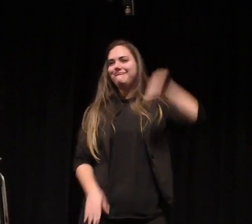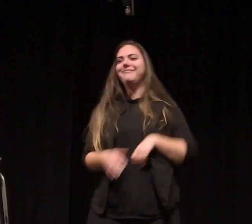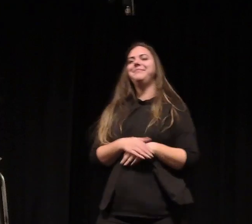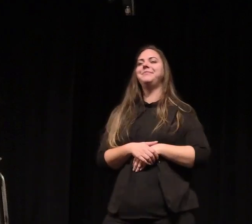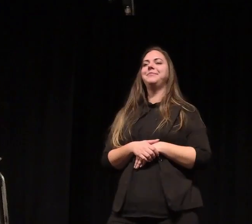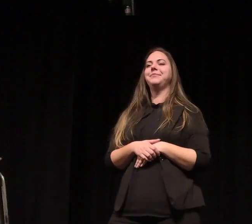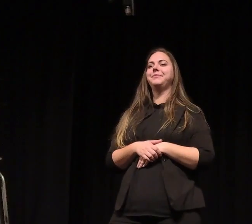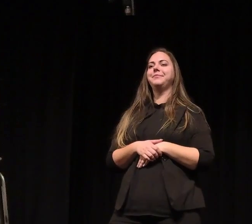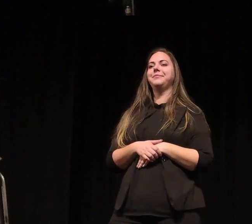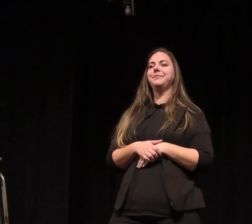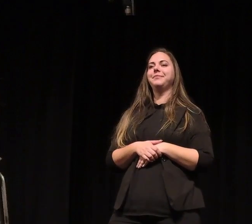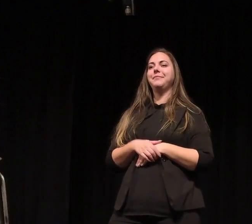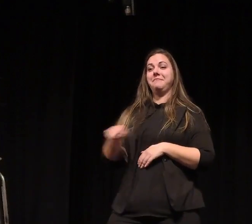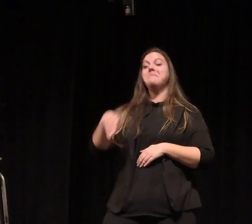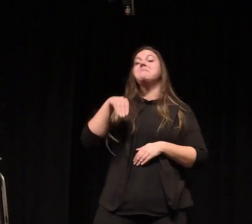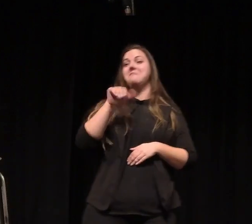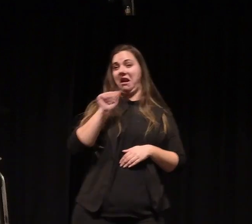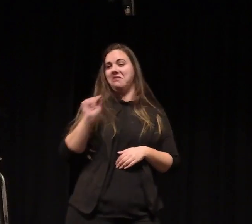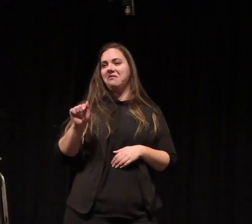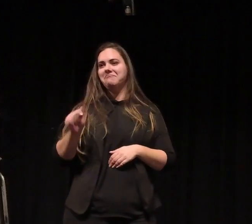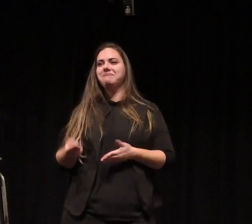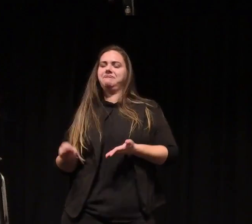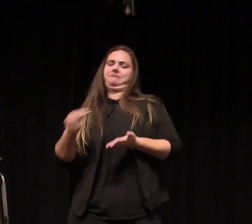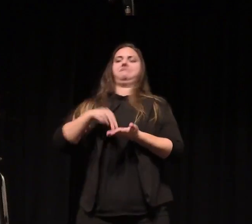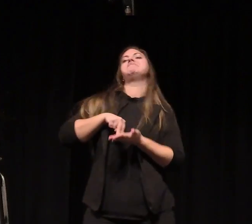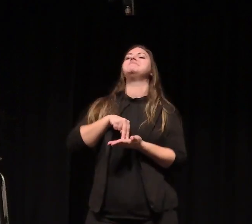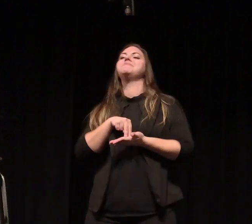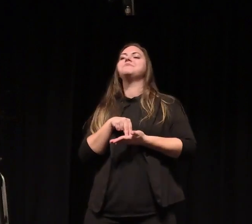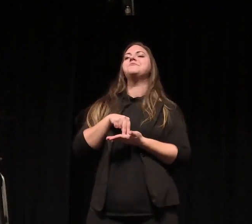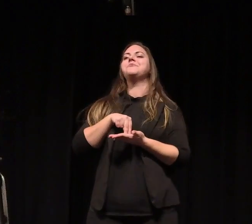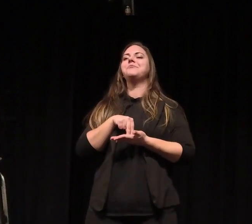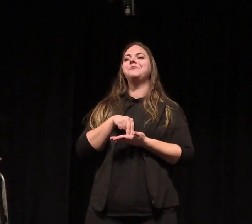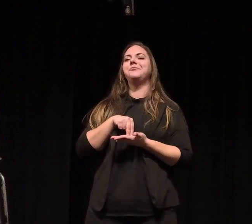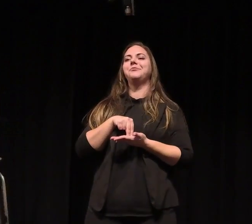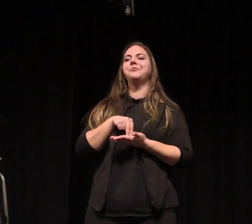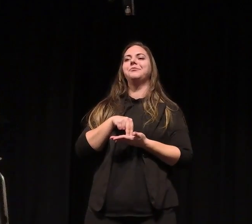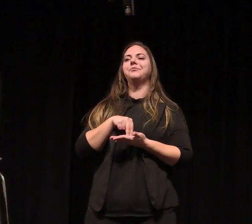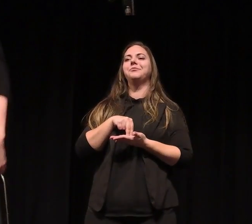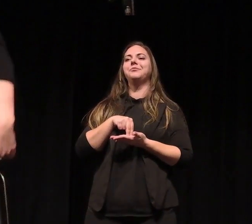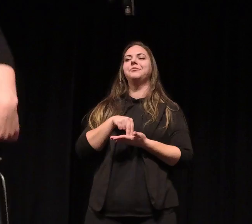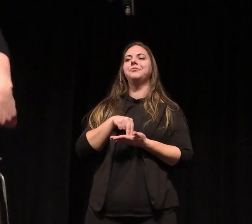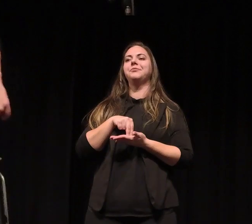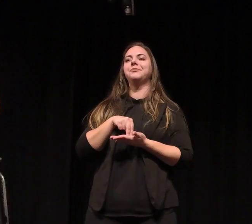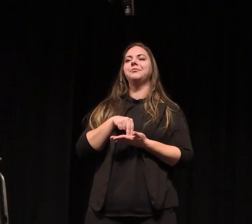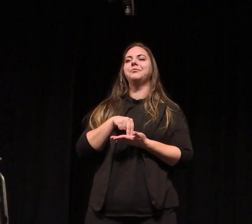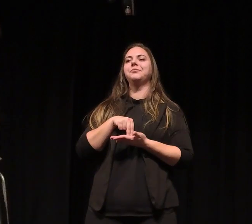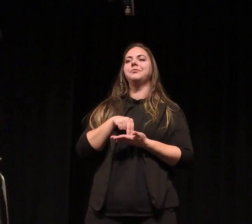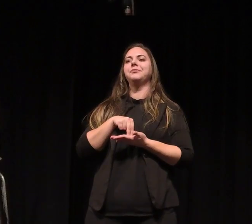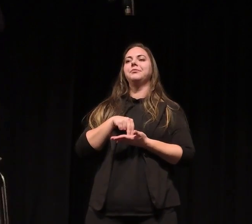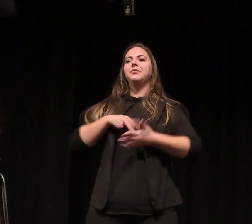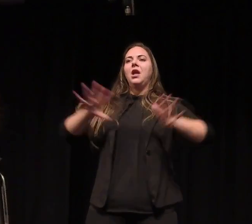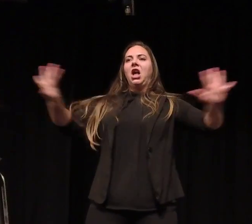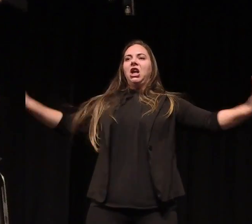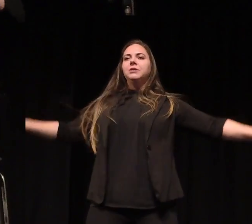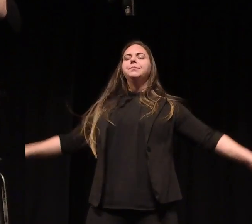Marc-André se tient debout, et puis il prend une grande inspiration.